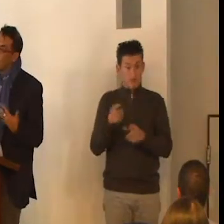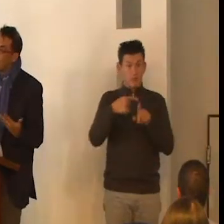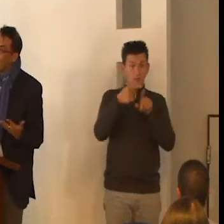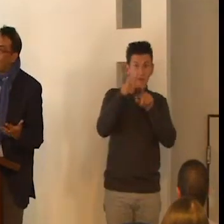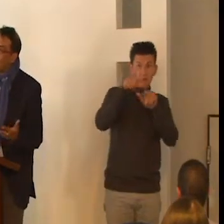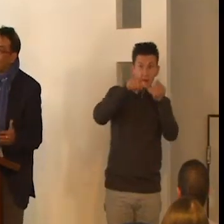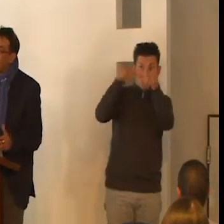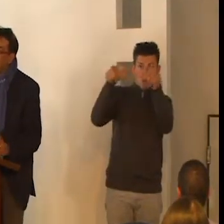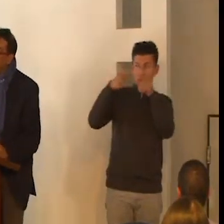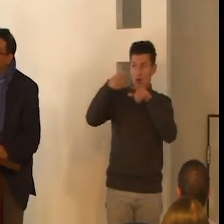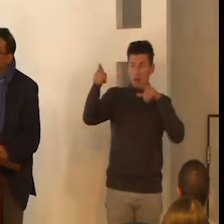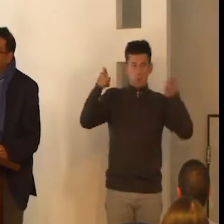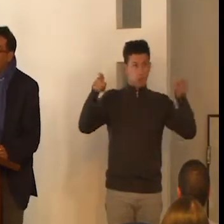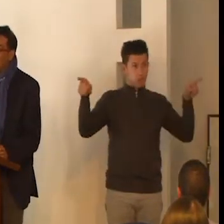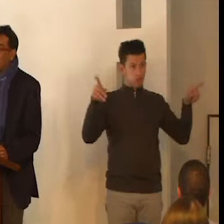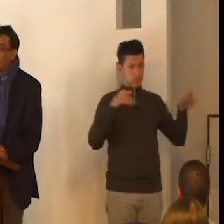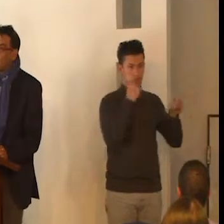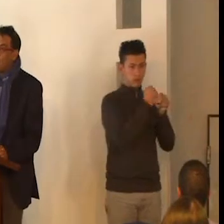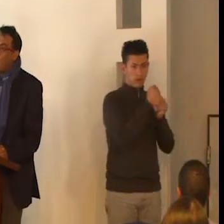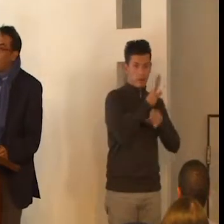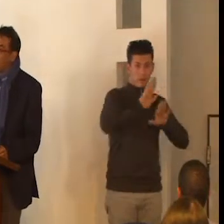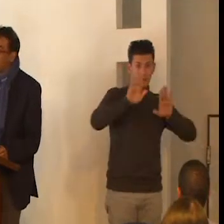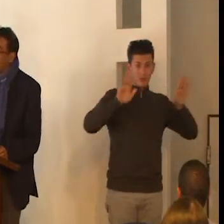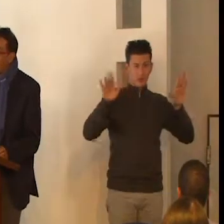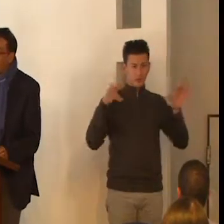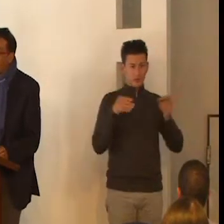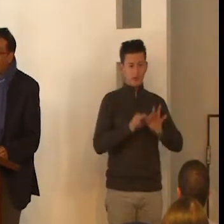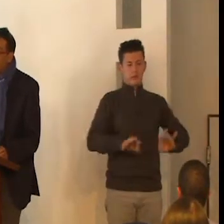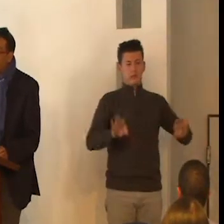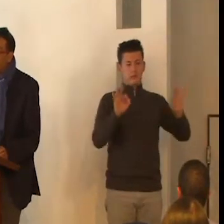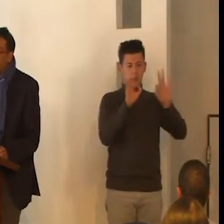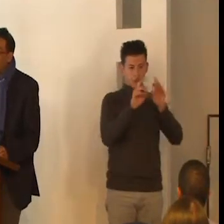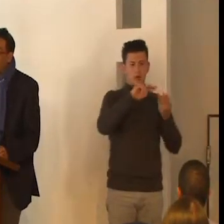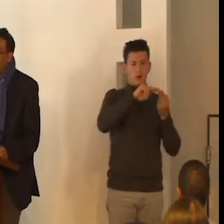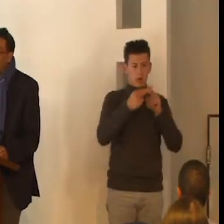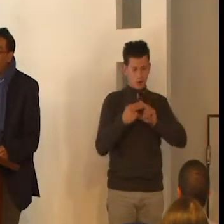están haciendo trabajos muy importantes al respecto de la